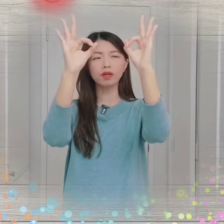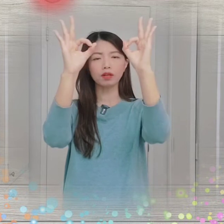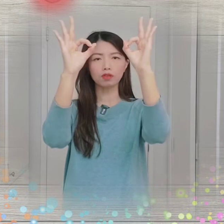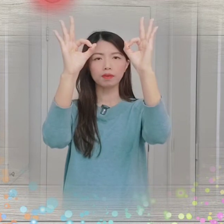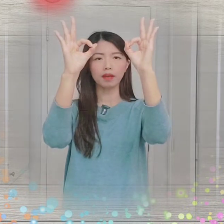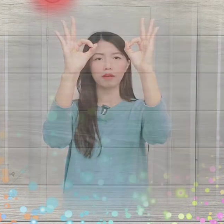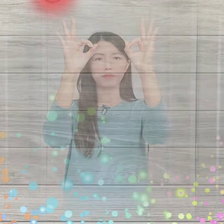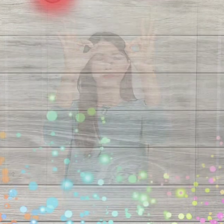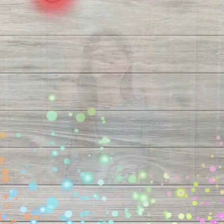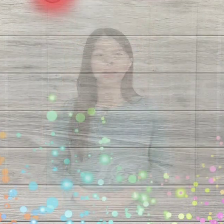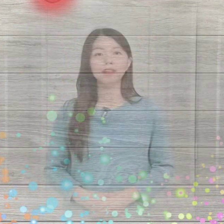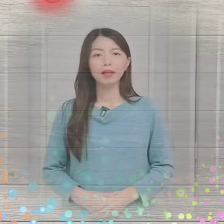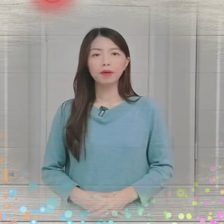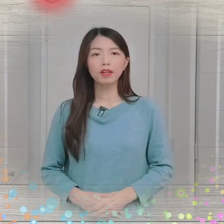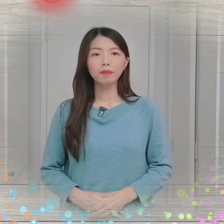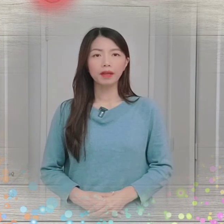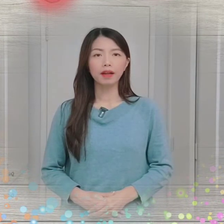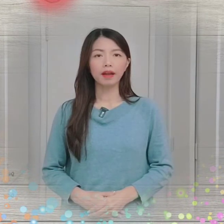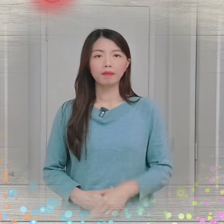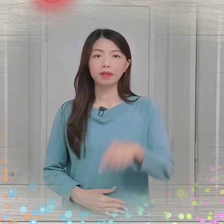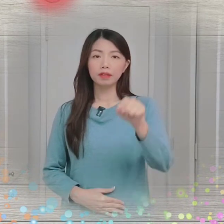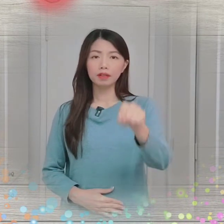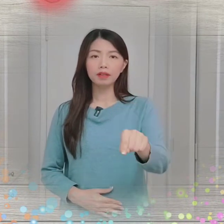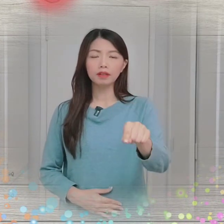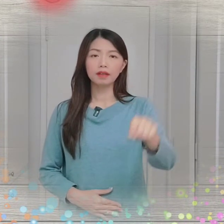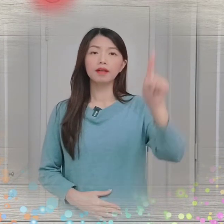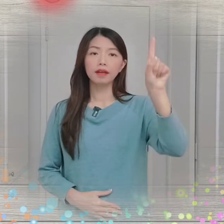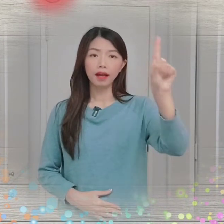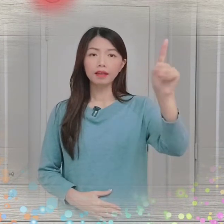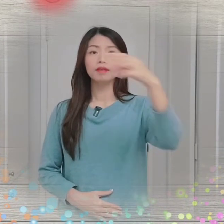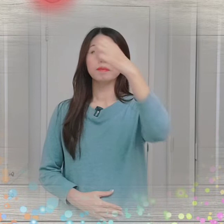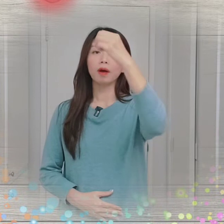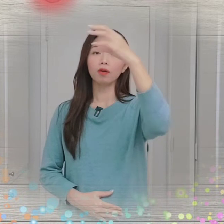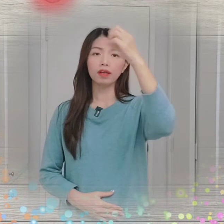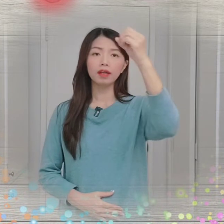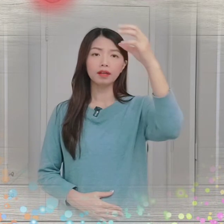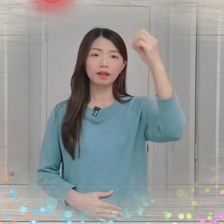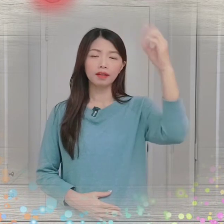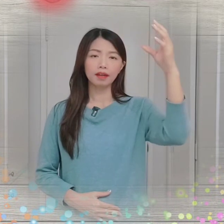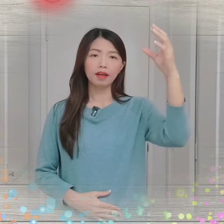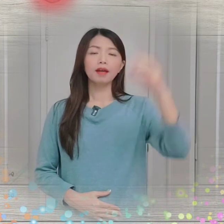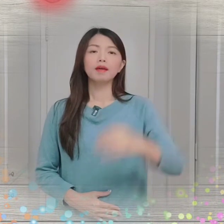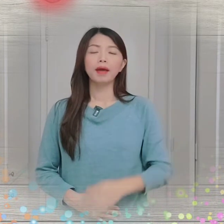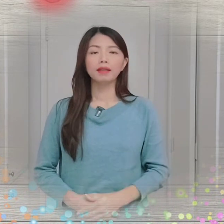앞으로 나가주시면 돼요. 그 한 별이 베들레헴 그 한 별이